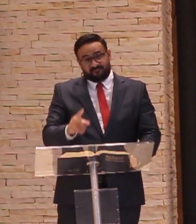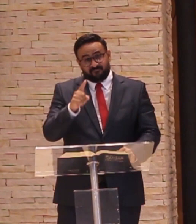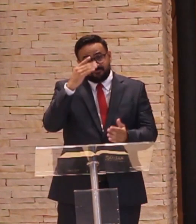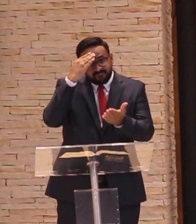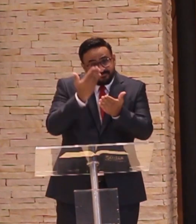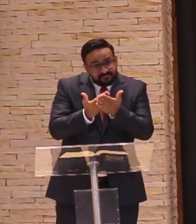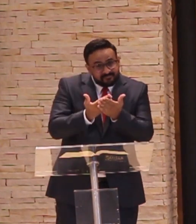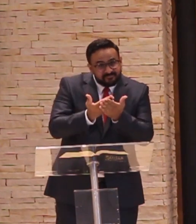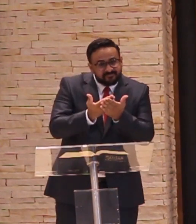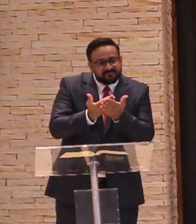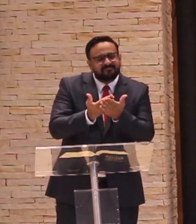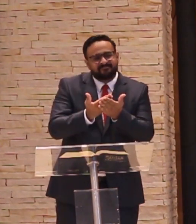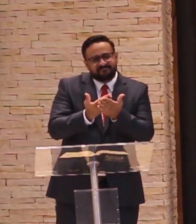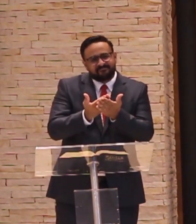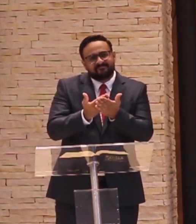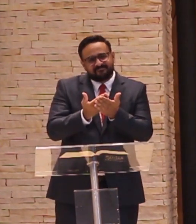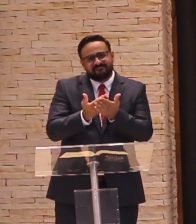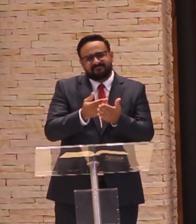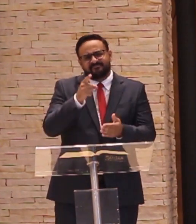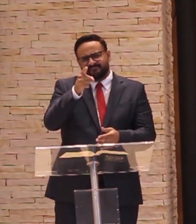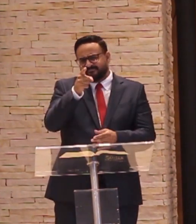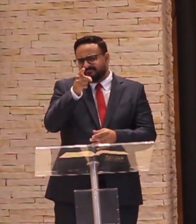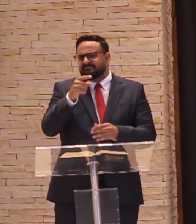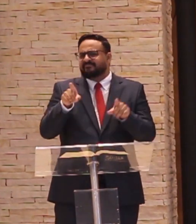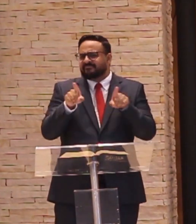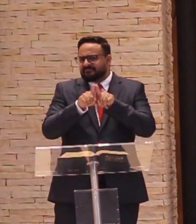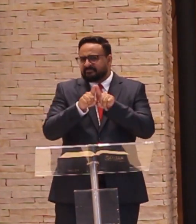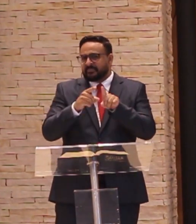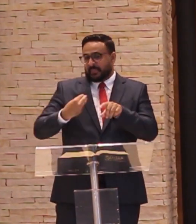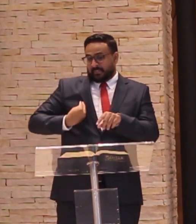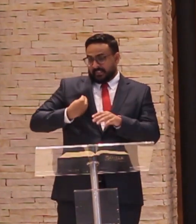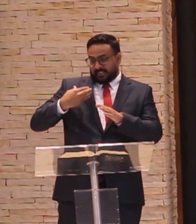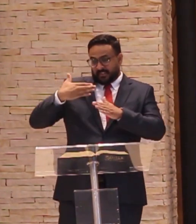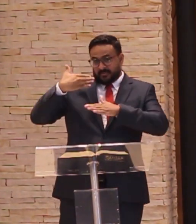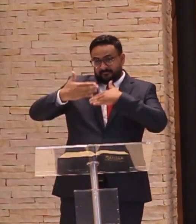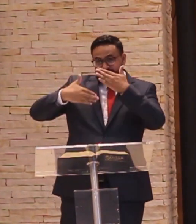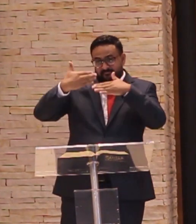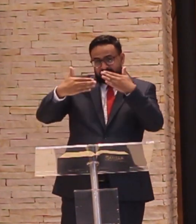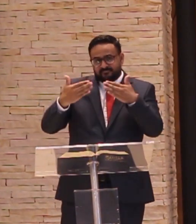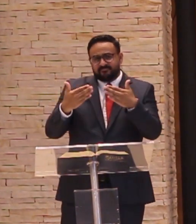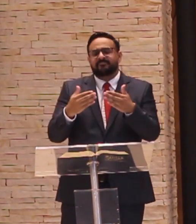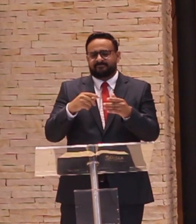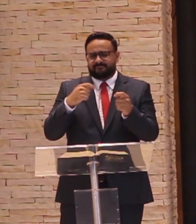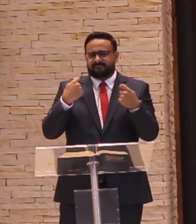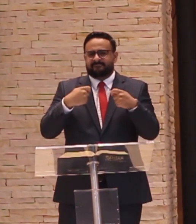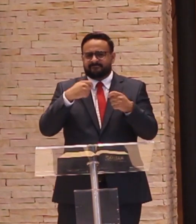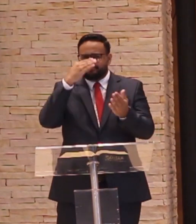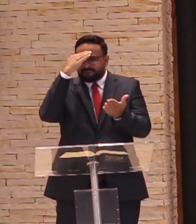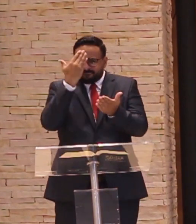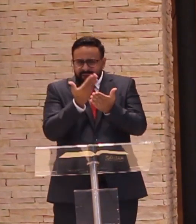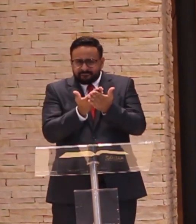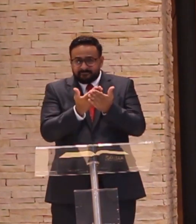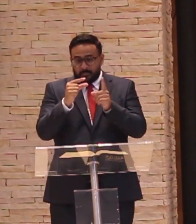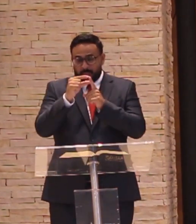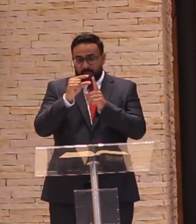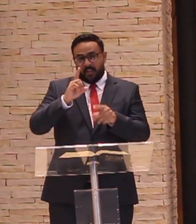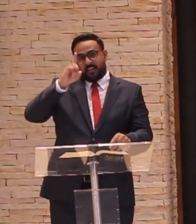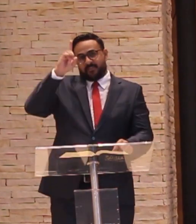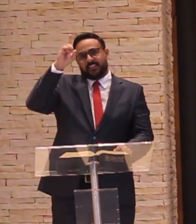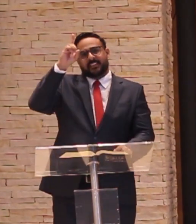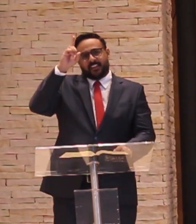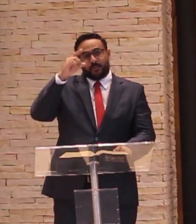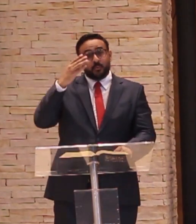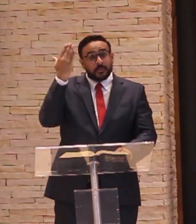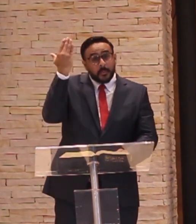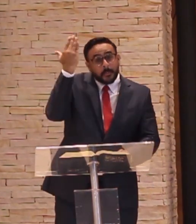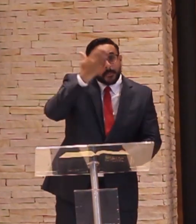você. Foi por você que ele morreu. Você crê nisso? A sua vida vai prosperar com Jesus.